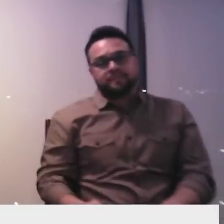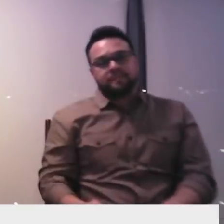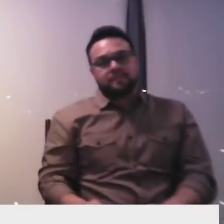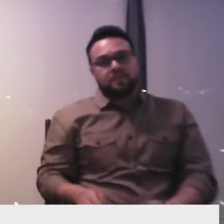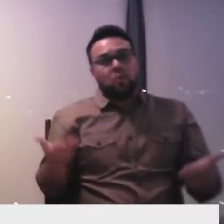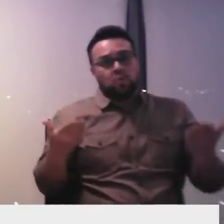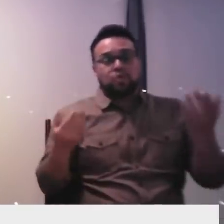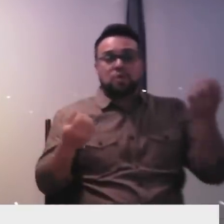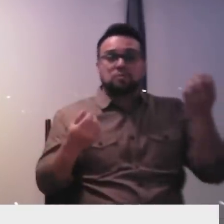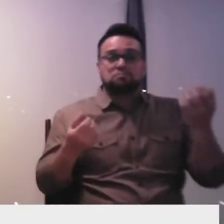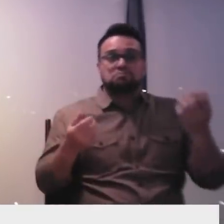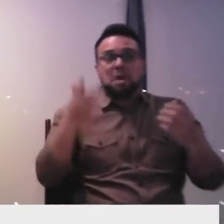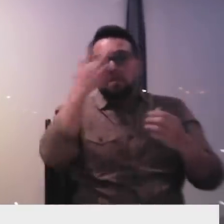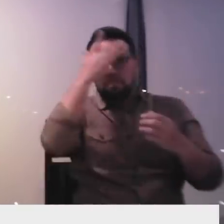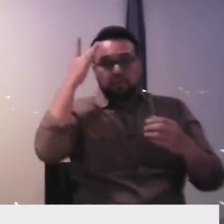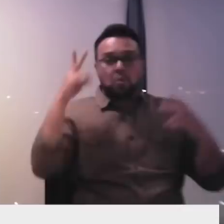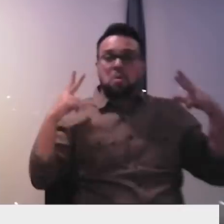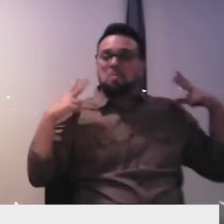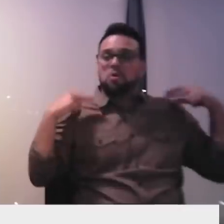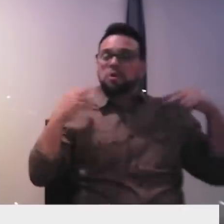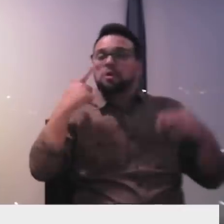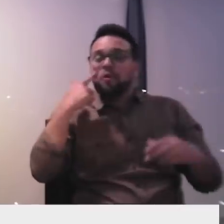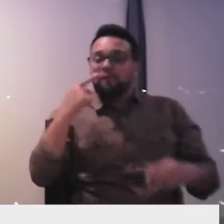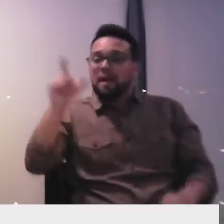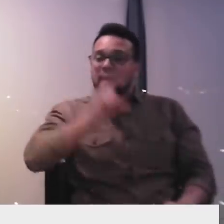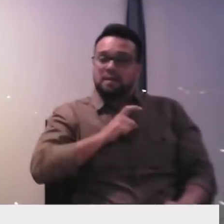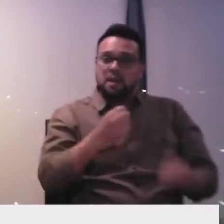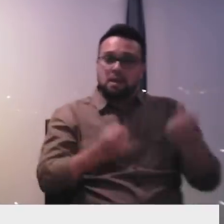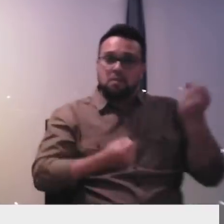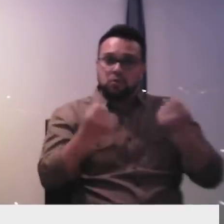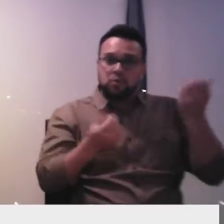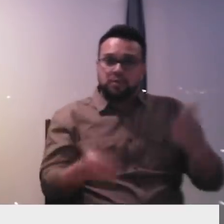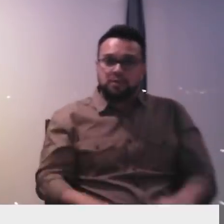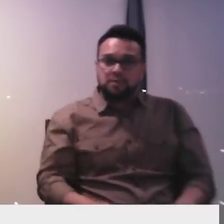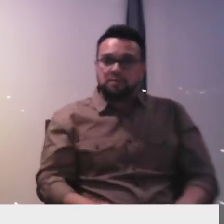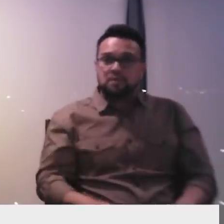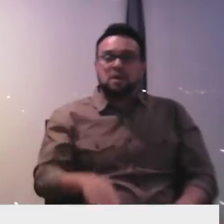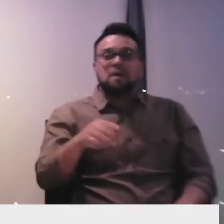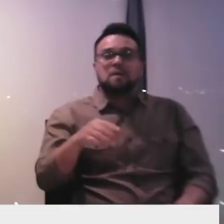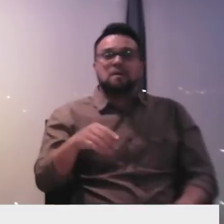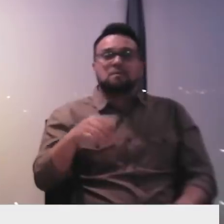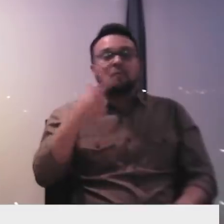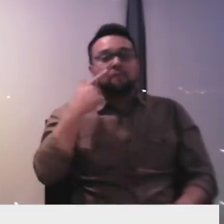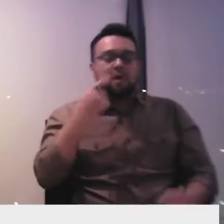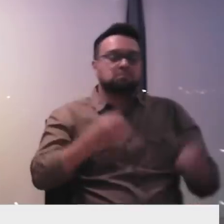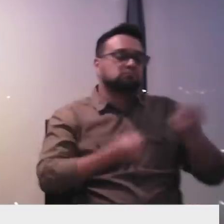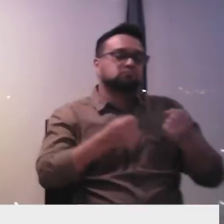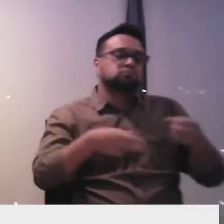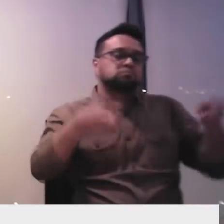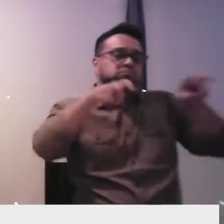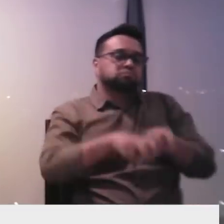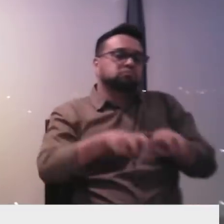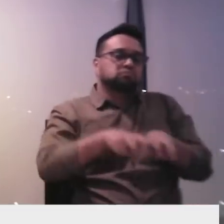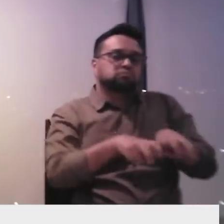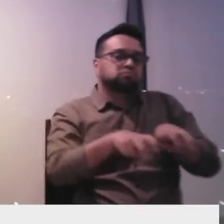Se eu contratar um cara para motorista, daqui a carteira de motorista, para você, daí mandava subir no Jeep, andar com ele. Jeep de quatro, meu